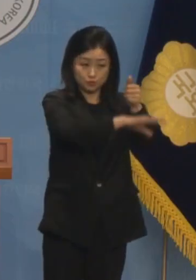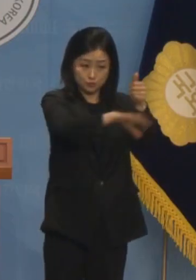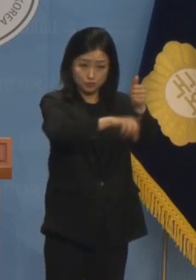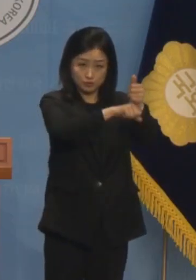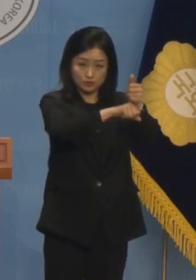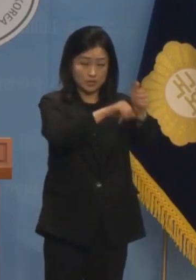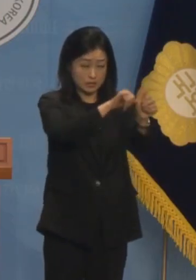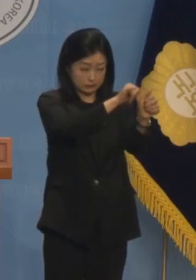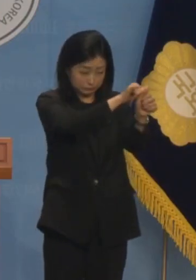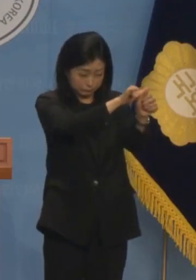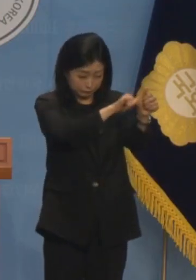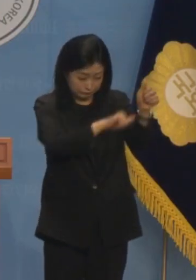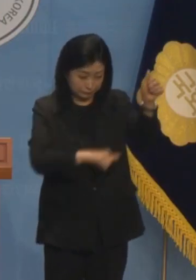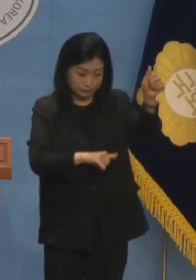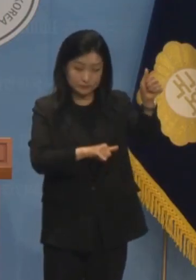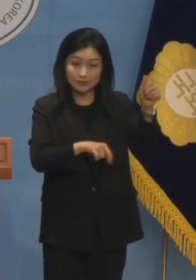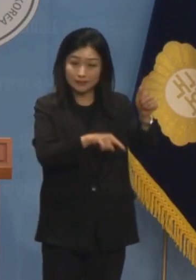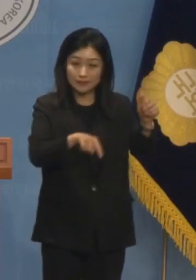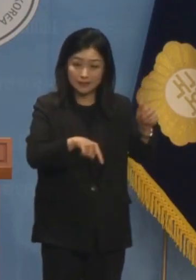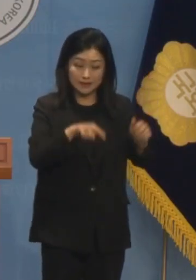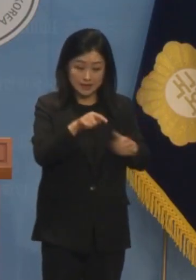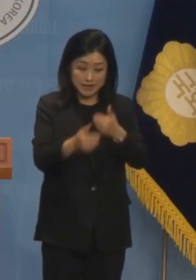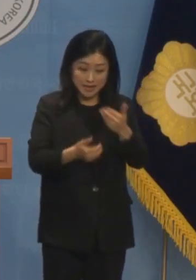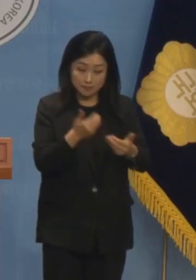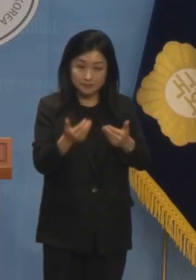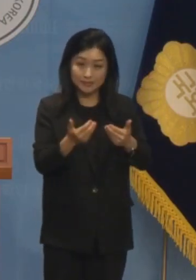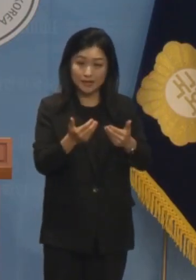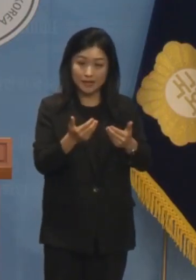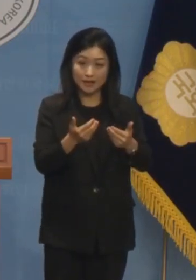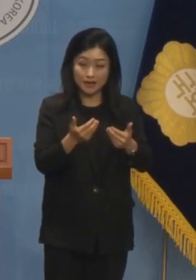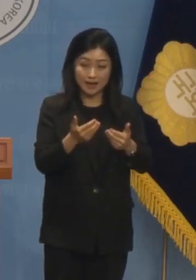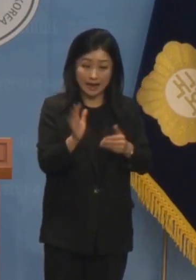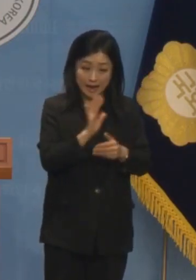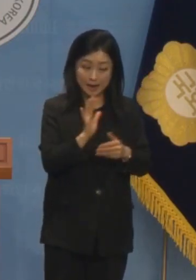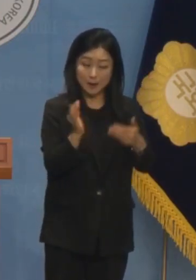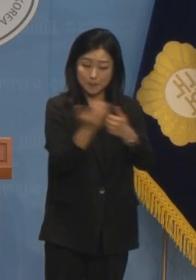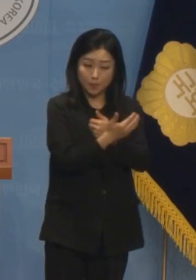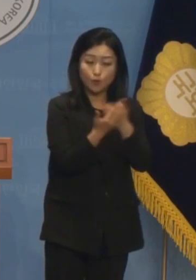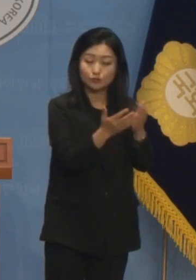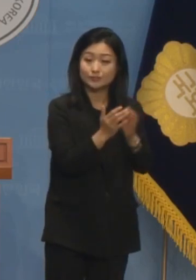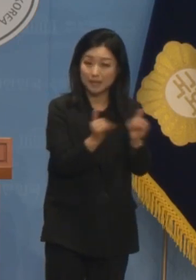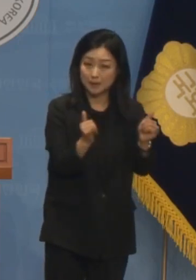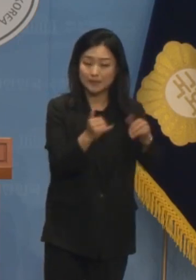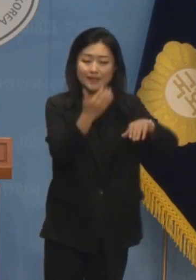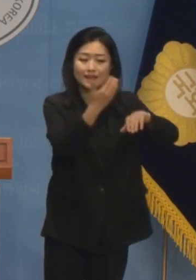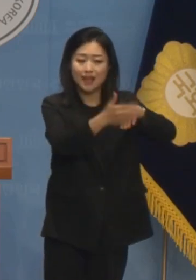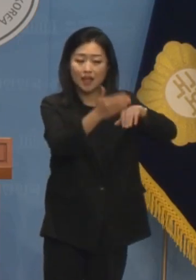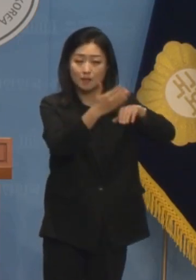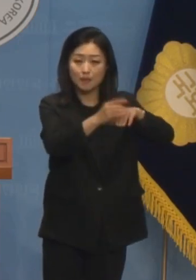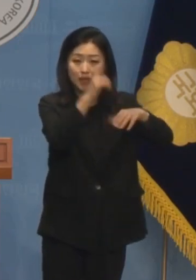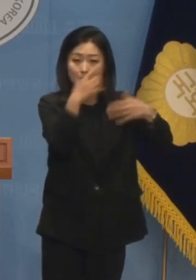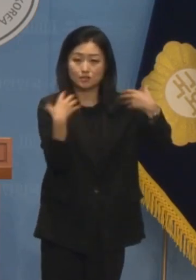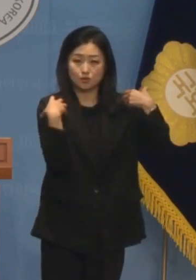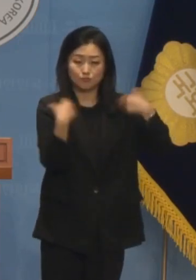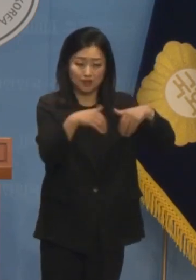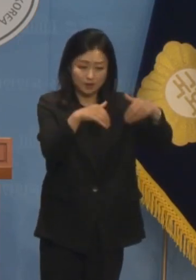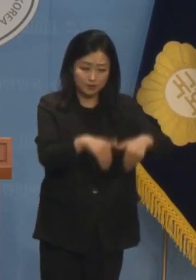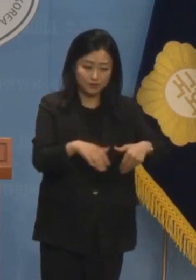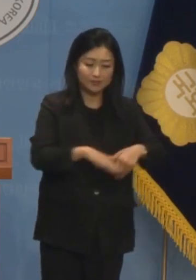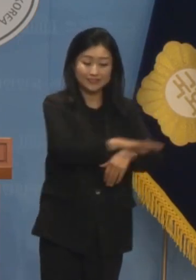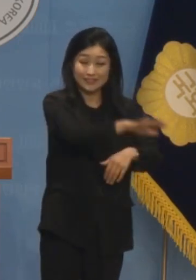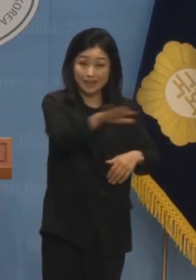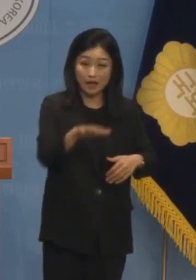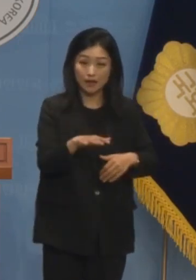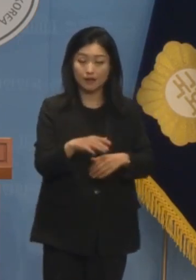충성하면서 지시하는 족족 감사에 앞장섰던 자들, 깡패 정권의 수사에 앞장섰던 그